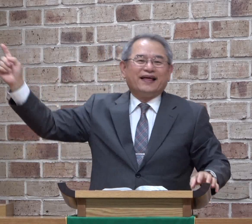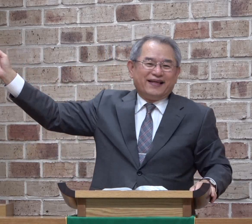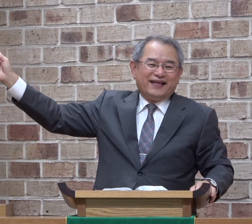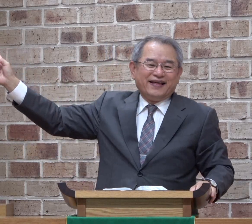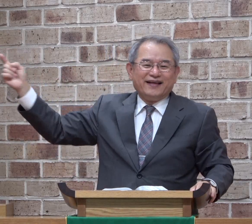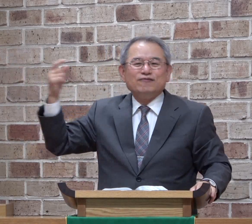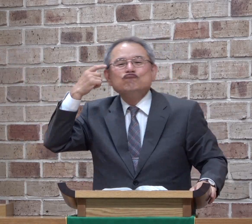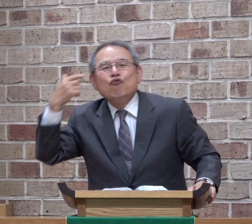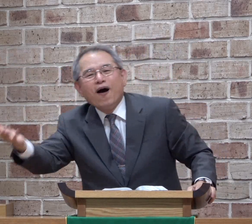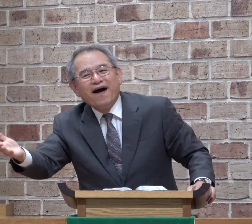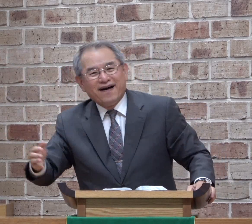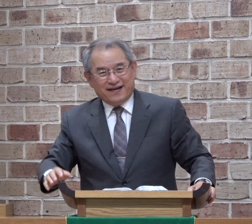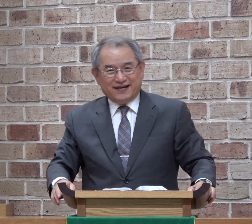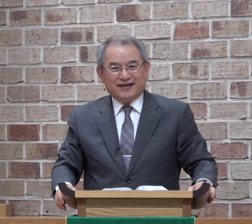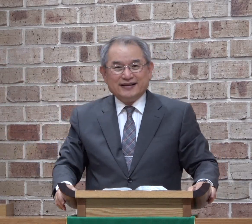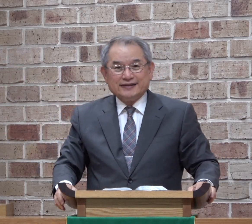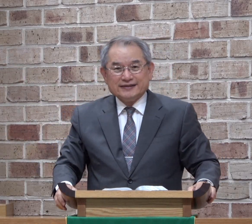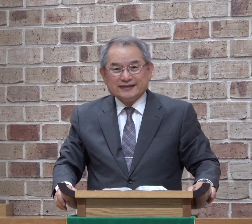생각하며 자주 쓰는 언행이었을 겁니다.